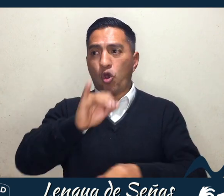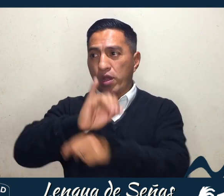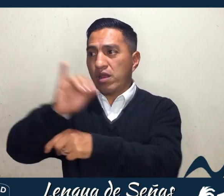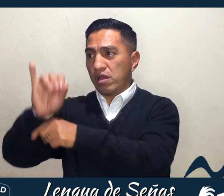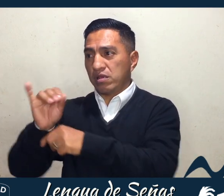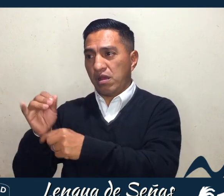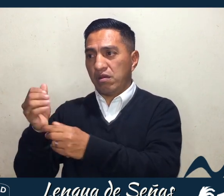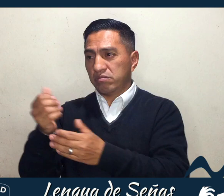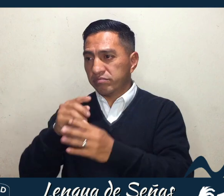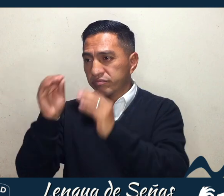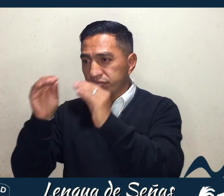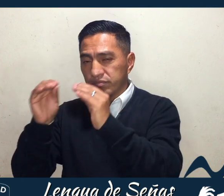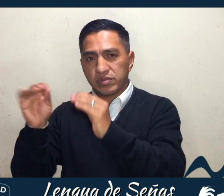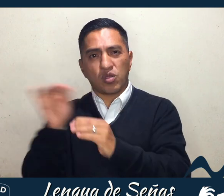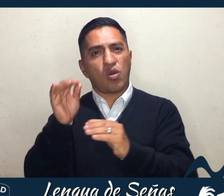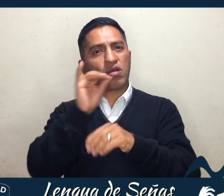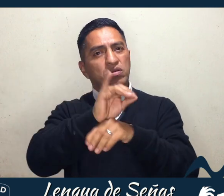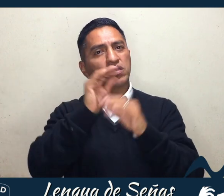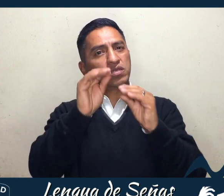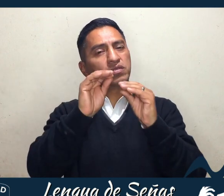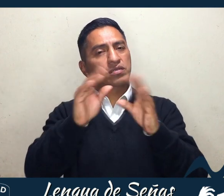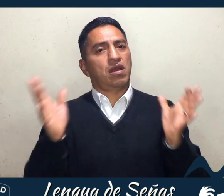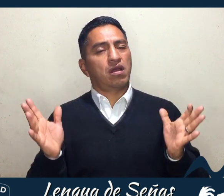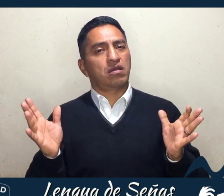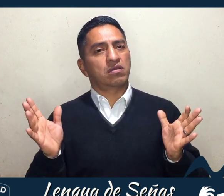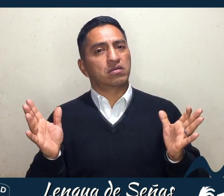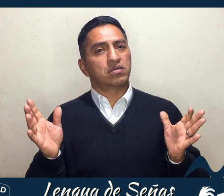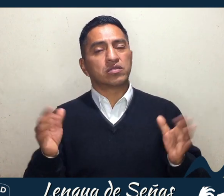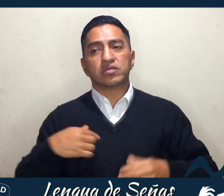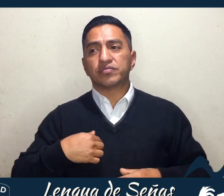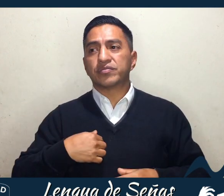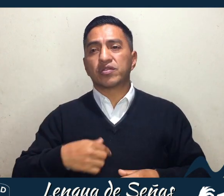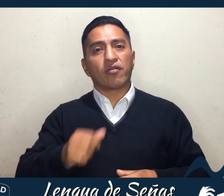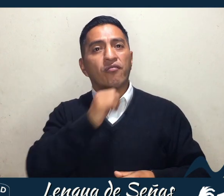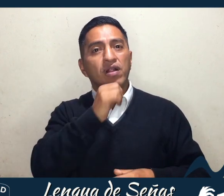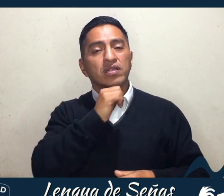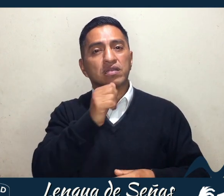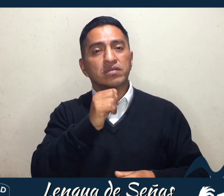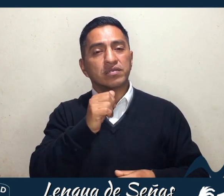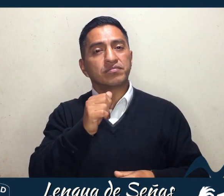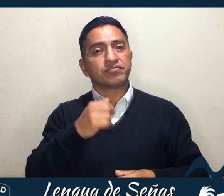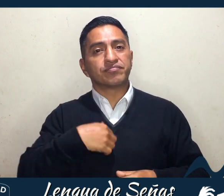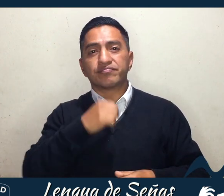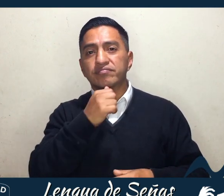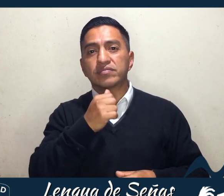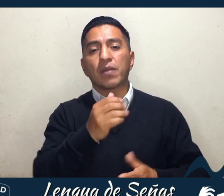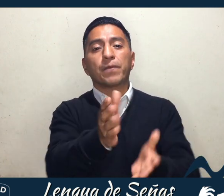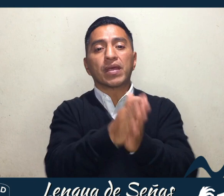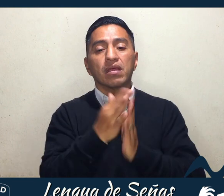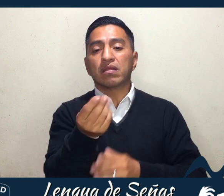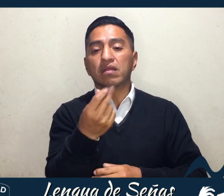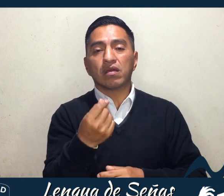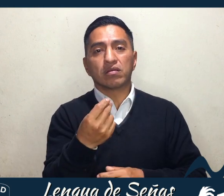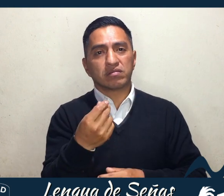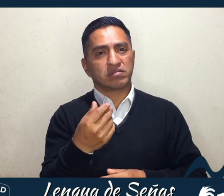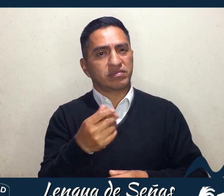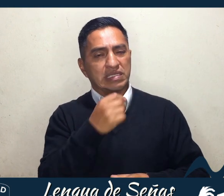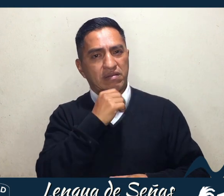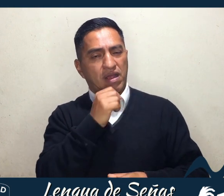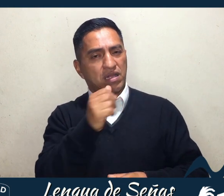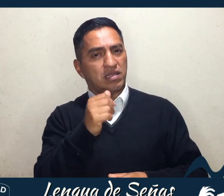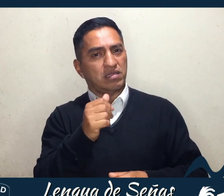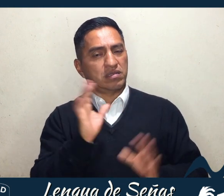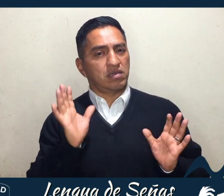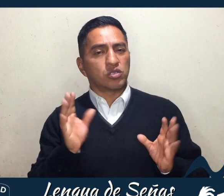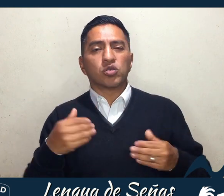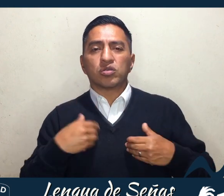iglesias, lo he hecho con ustedes. Lo único que no he hecho. Y en forma irónica les dice, perdónenme si esto les ofendió,